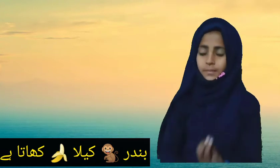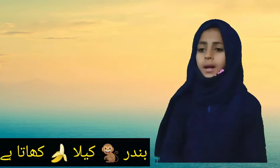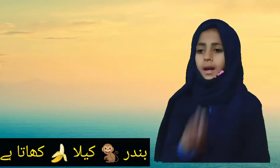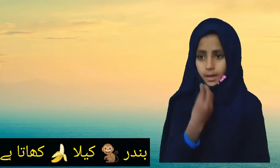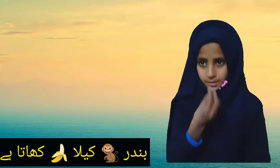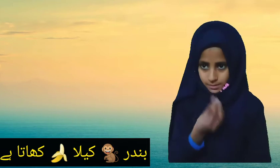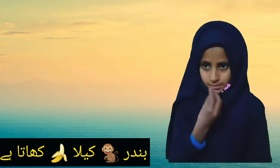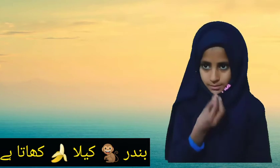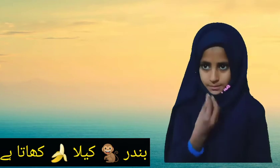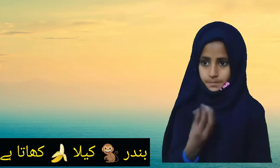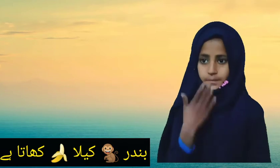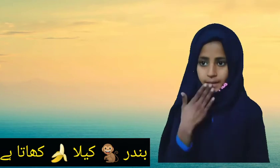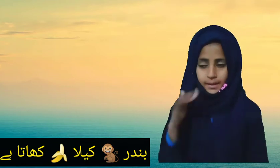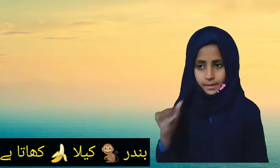खाता है।